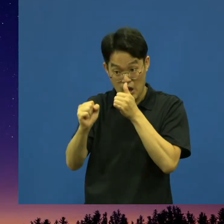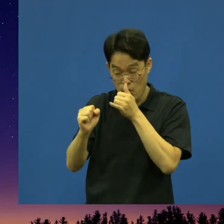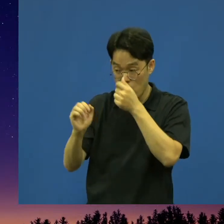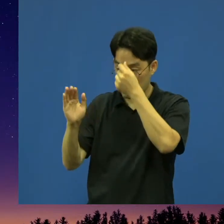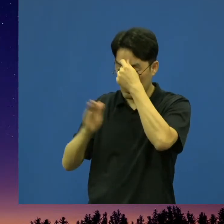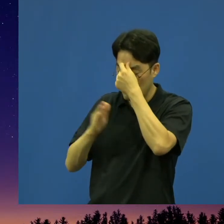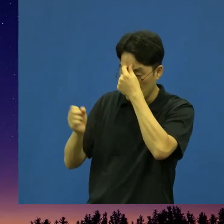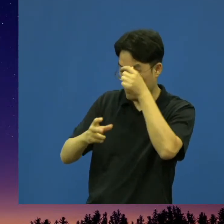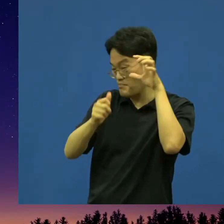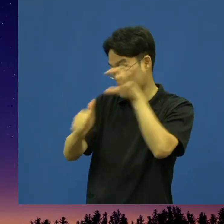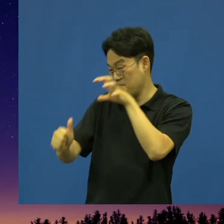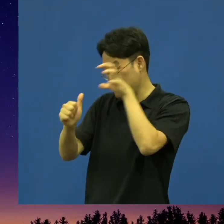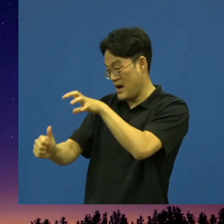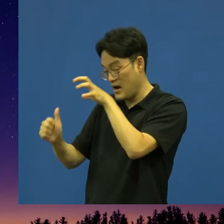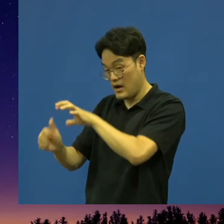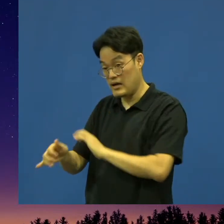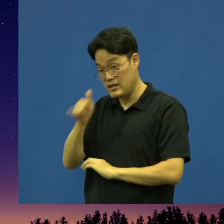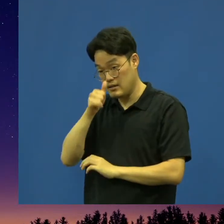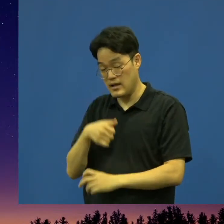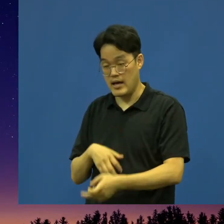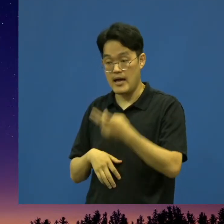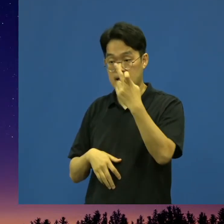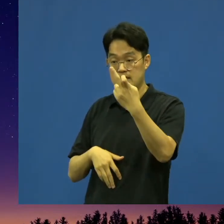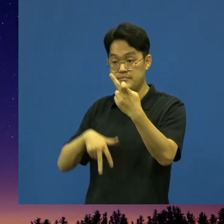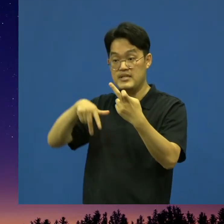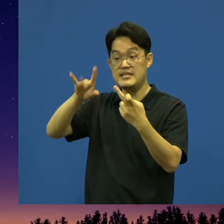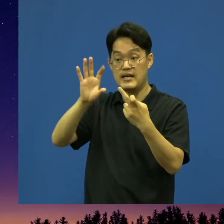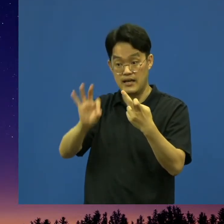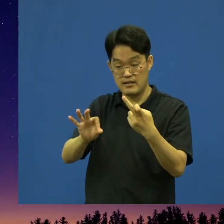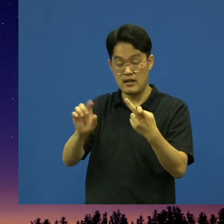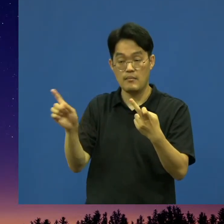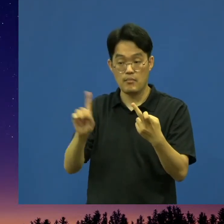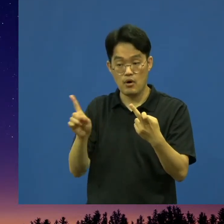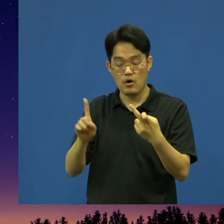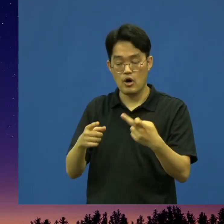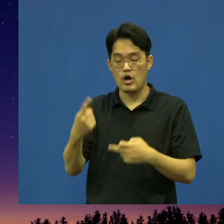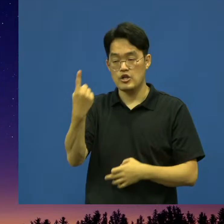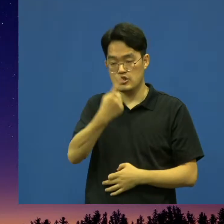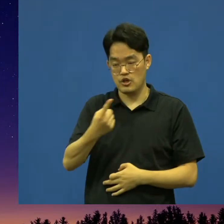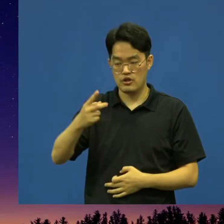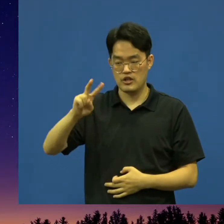핍박하는데 다니엘서 12장에는 1290일,